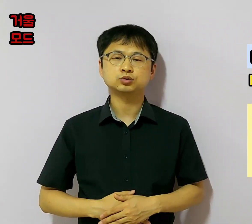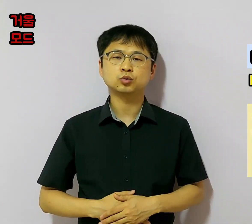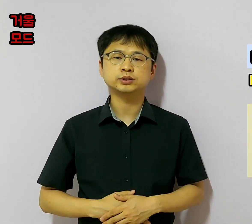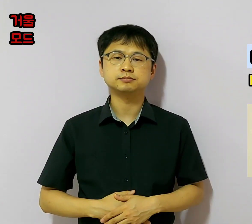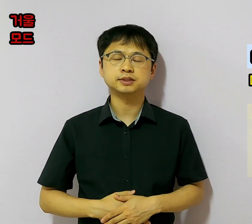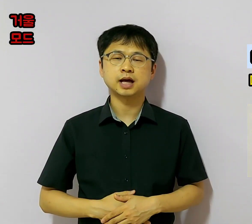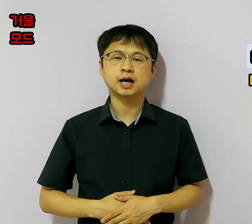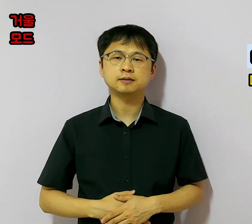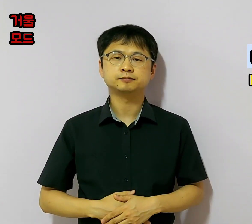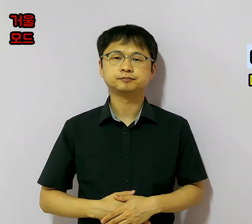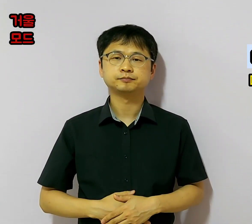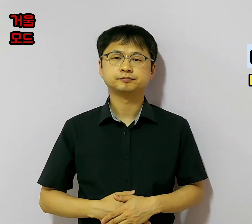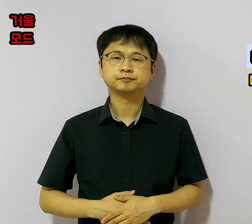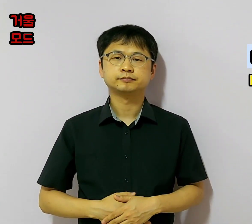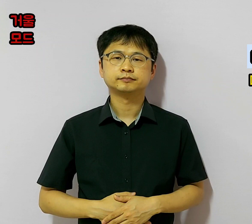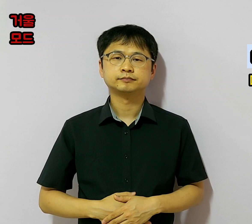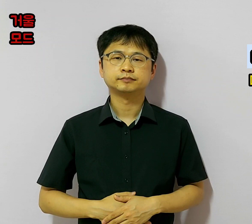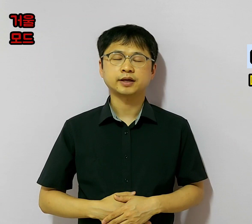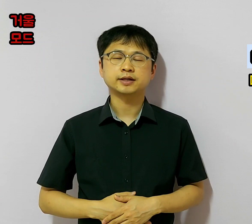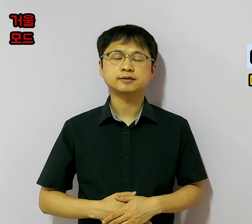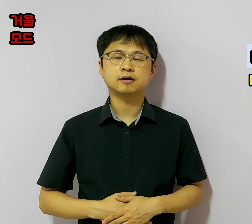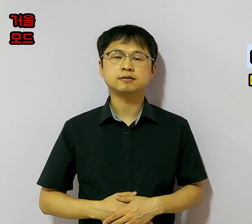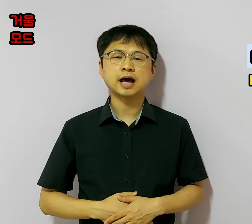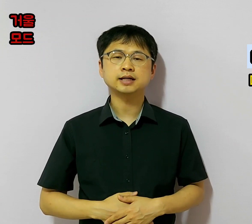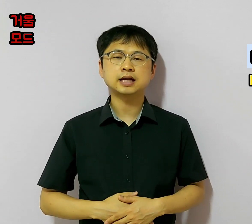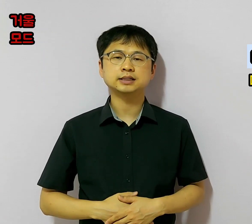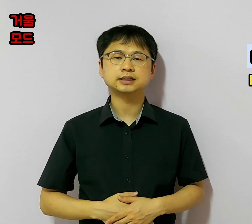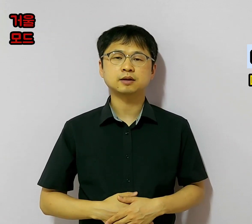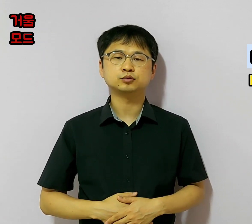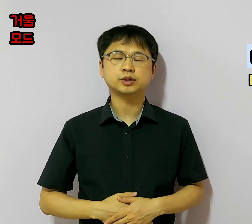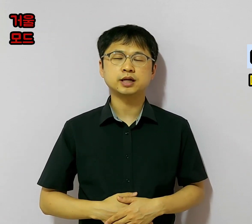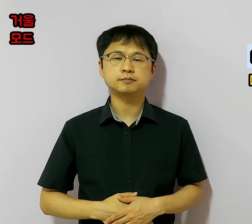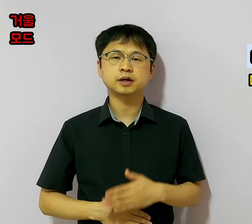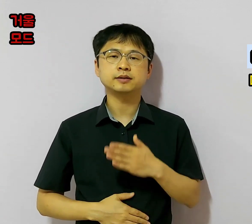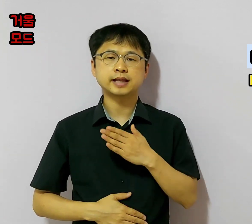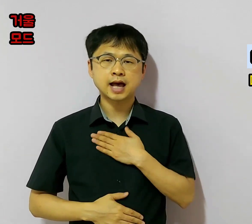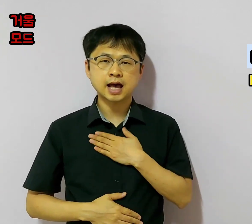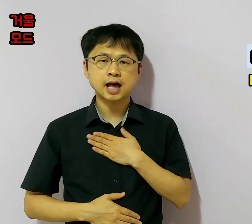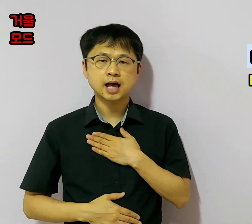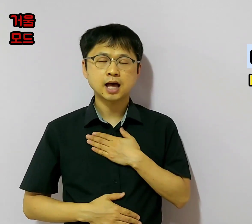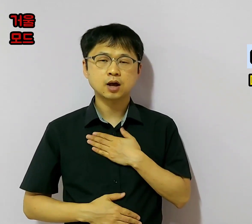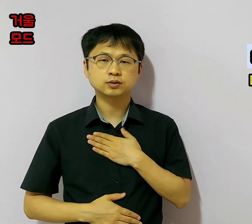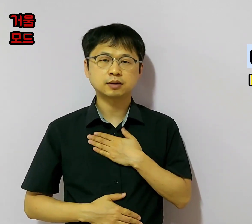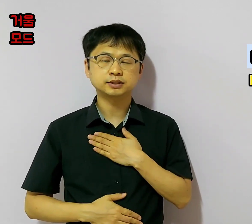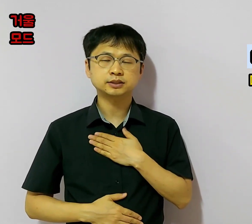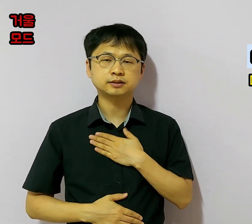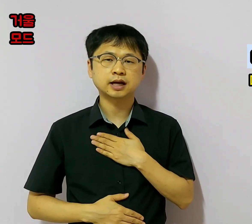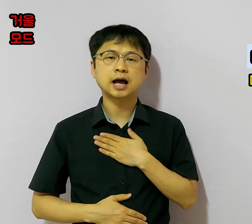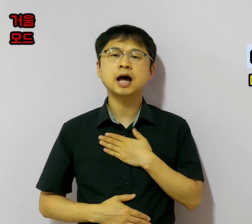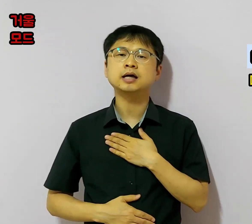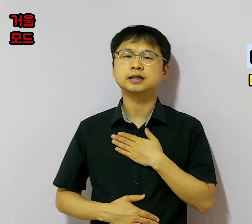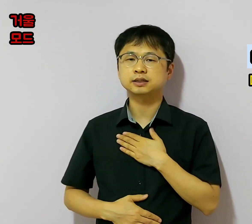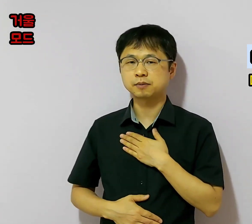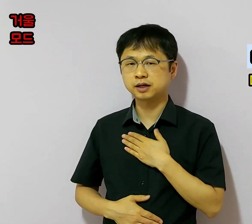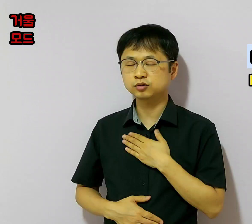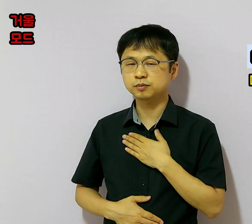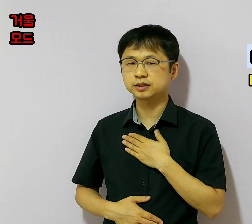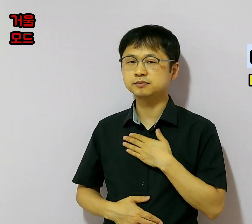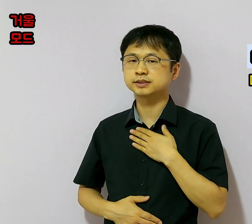수도 있습니다. 네, 그래서 나를 아는 사람 중에 하려면 나 하고 잠시 쉬었다가 살짝 방향도